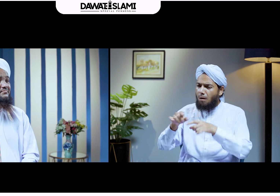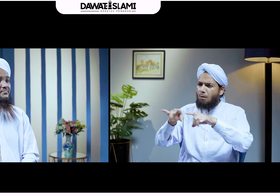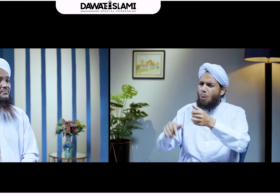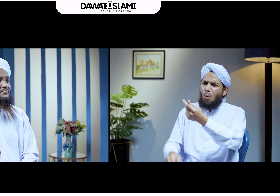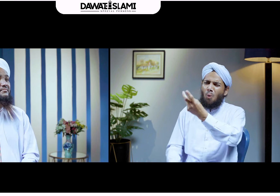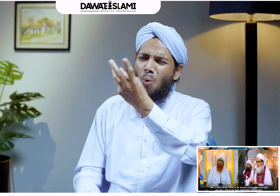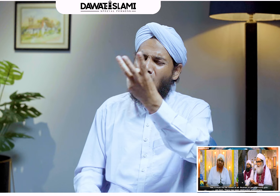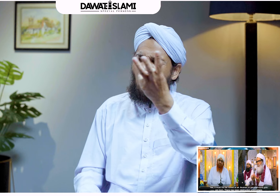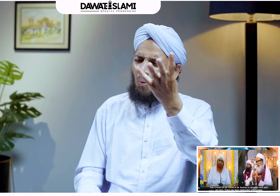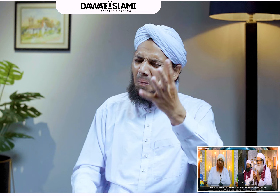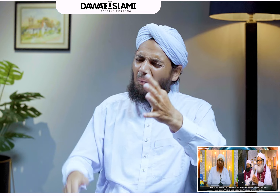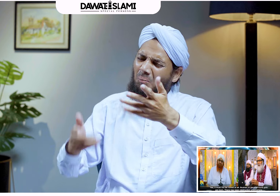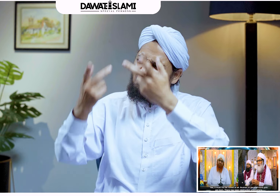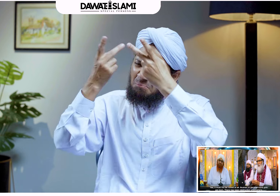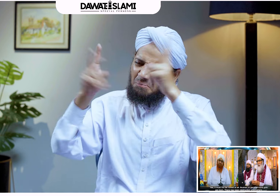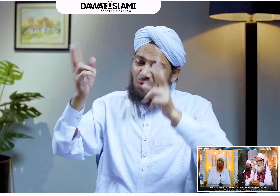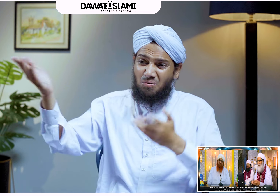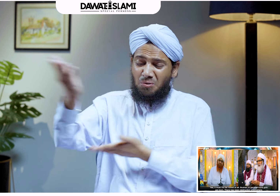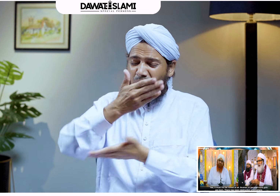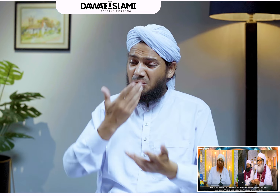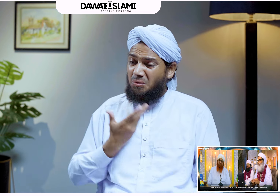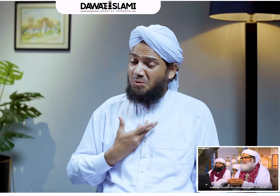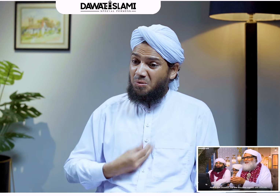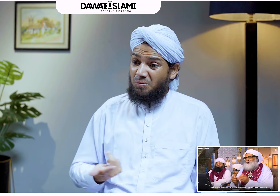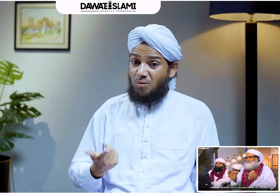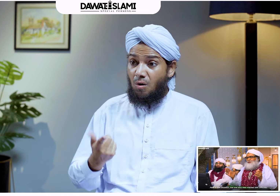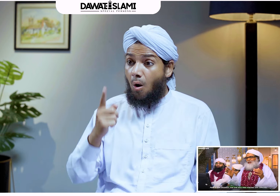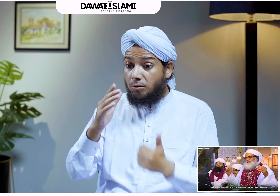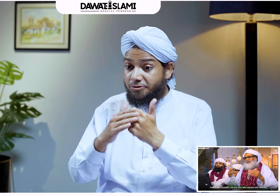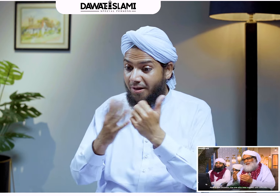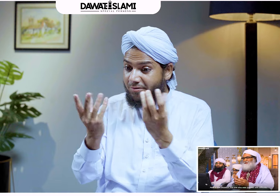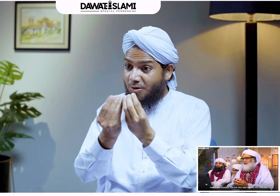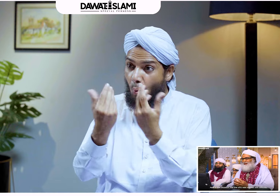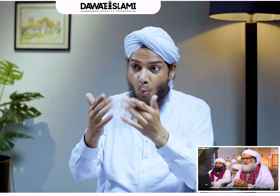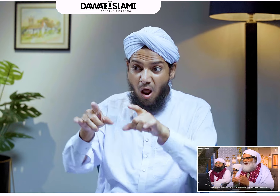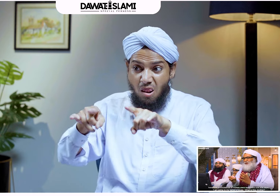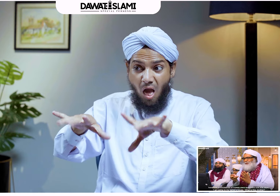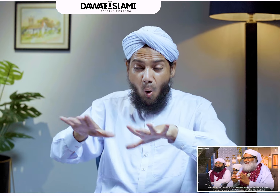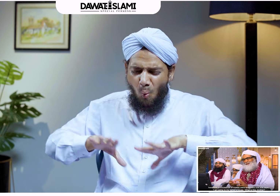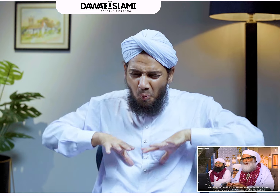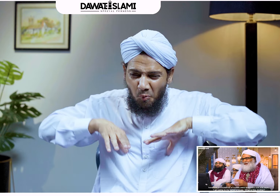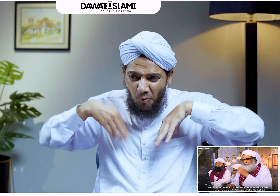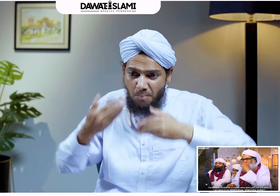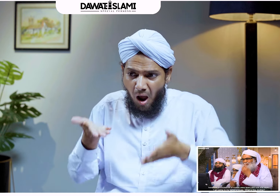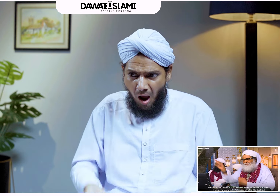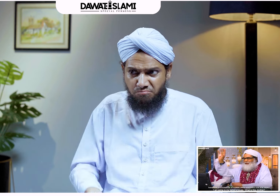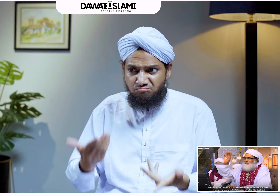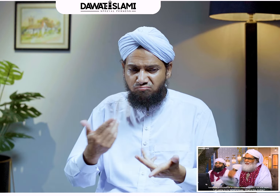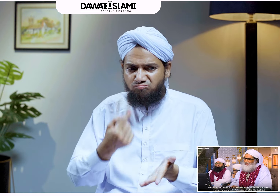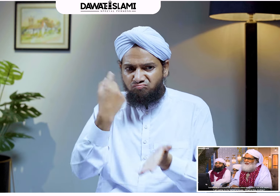ہیں, تباہی مچی ہوئی ہے چاروں طرف. اب ایسی میں جس کی مشکل سے شادی ہوئی, لاکھوں روپے خرچہ ہوا, اور اب بولے کہ میں